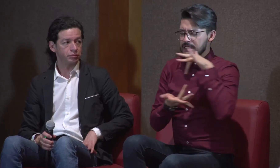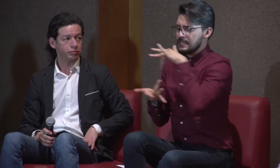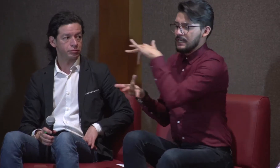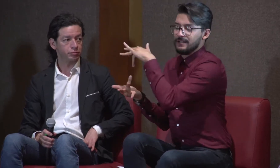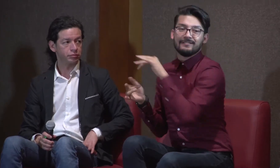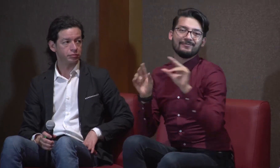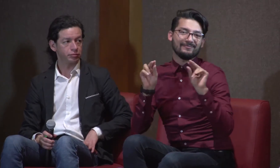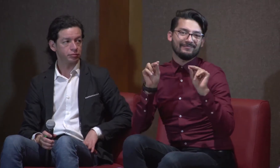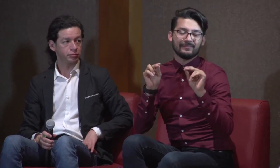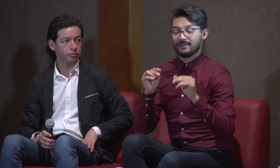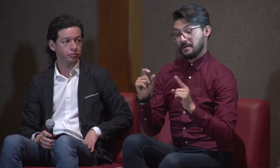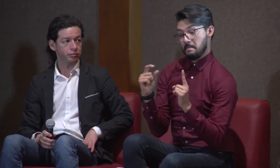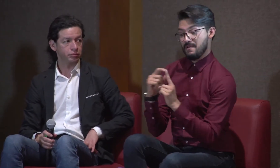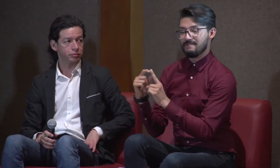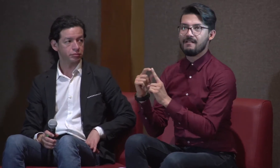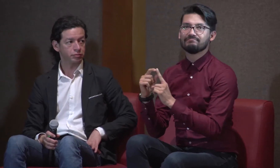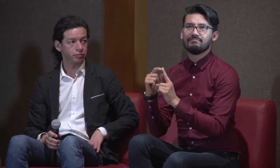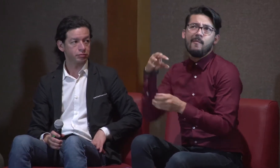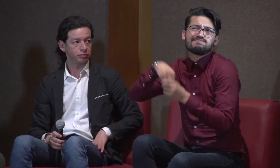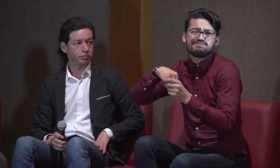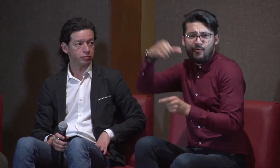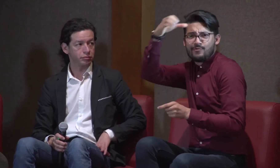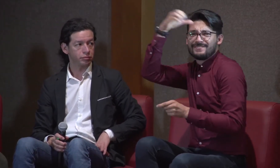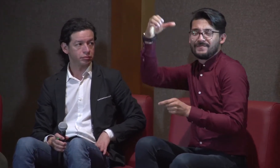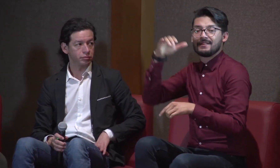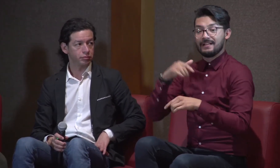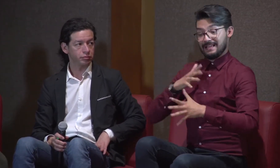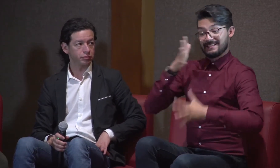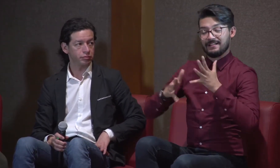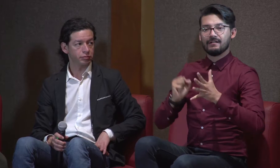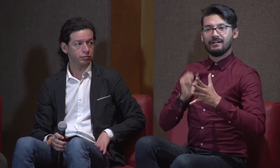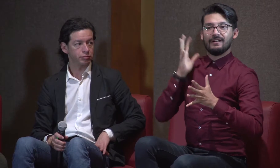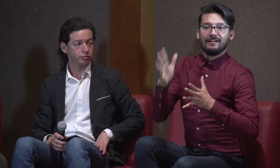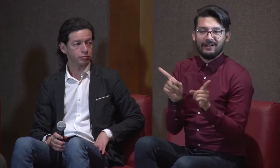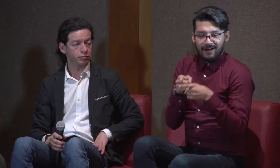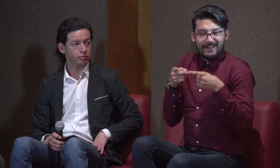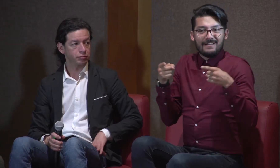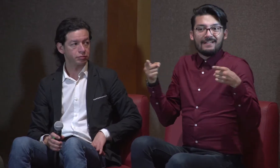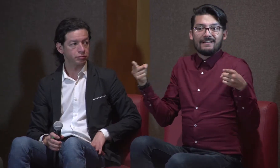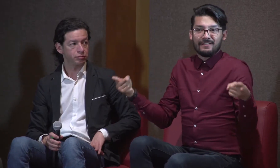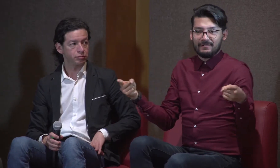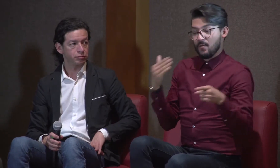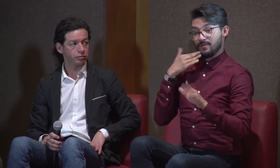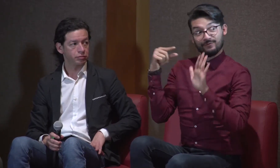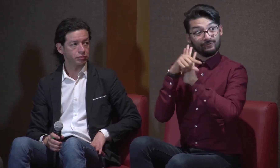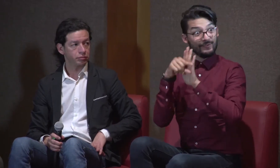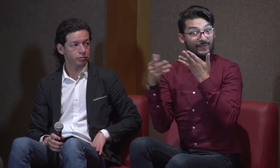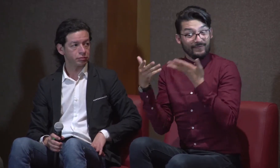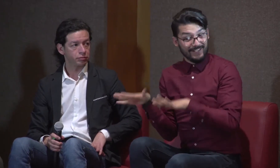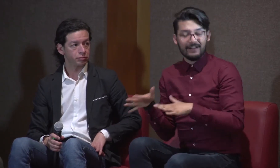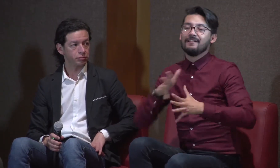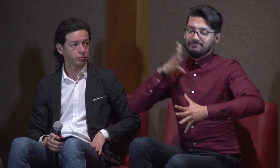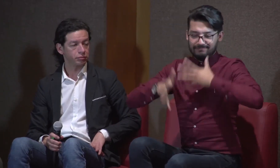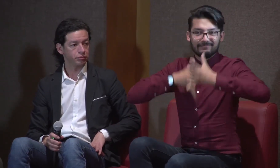que los subtítulos no necesariamente deben ir ligados al discurso en lengua de señas. Sí están los conceptos en las dos lenguas, pero en